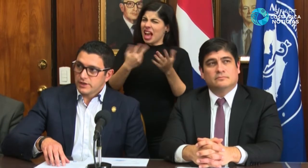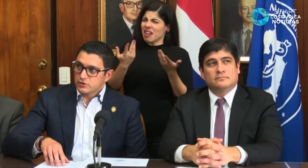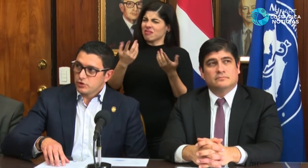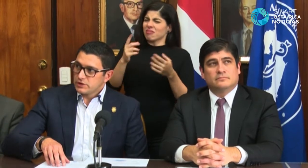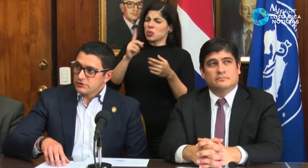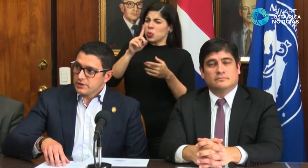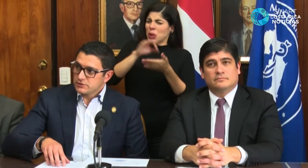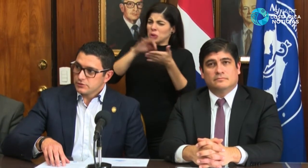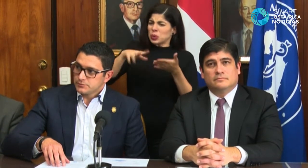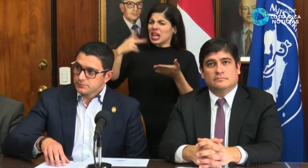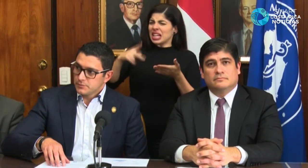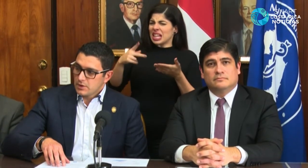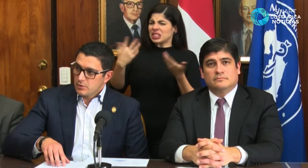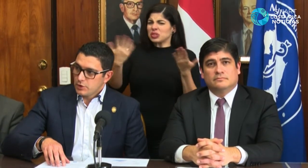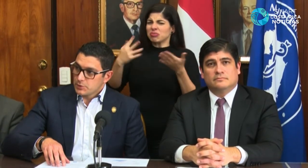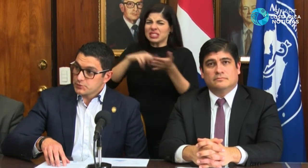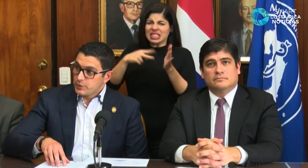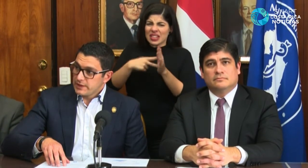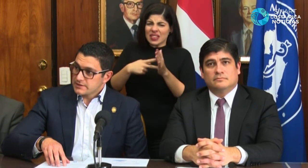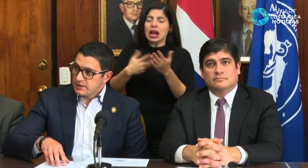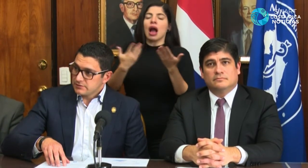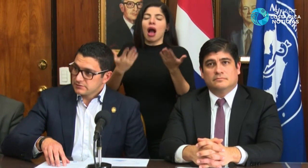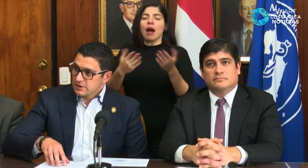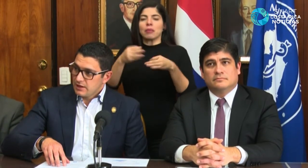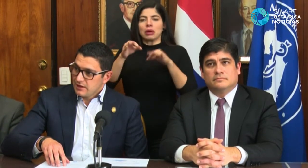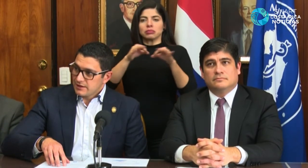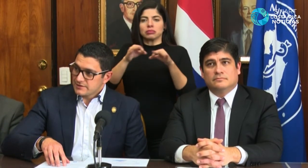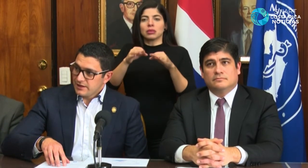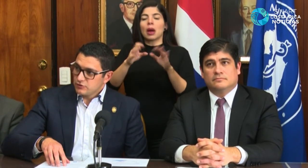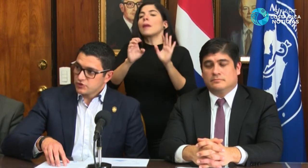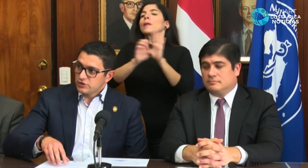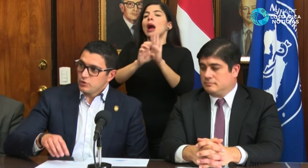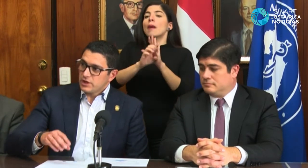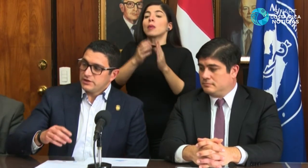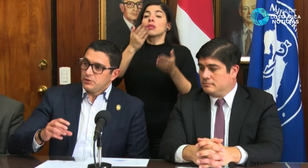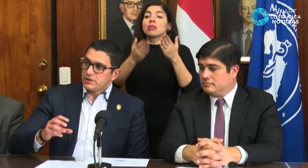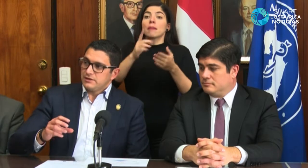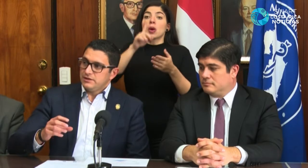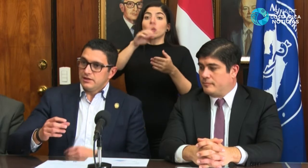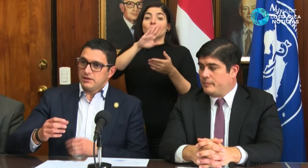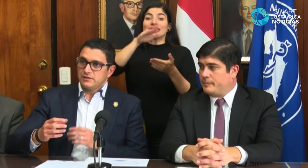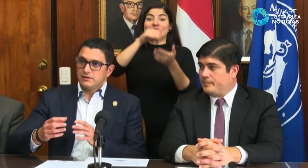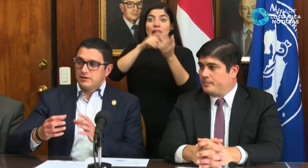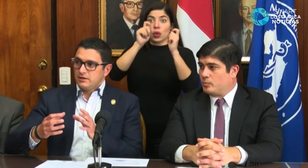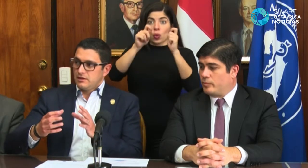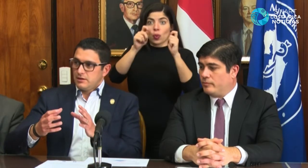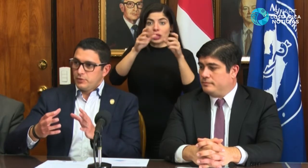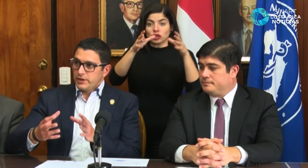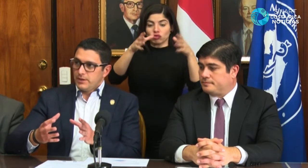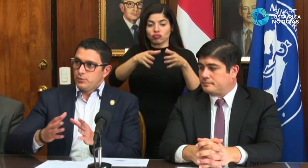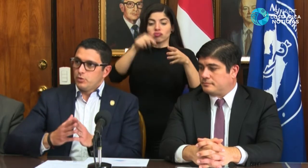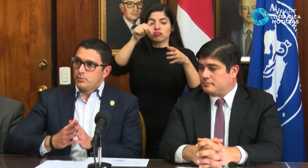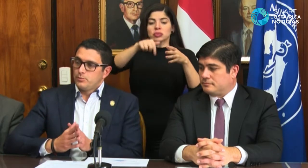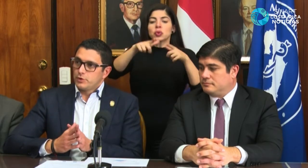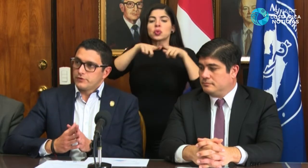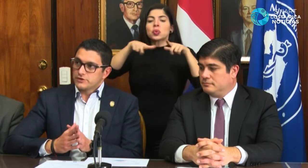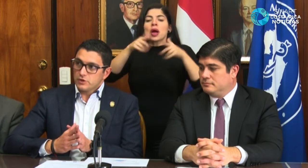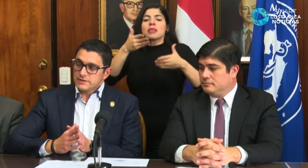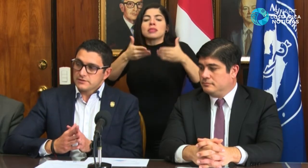tener un factor de riesgo? Bueno, pues puede ser que sea un centro educativo que tiene, por